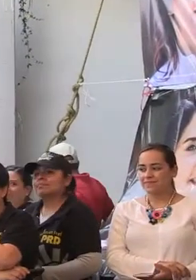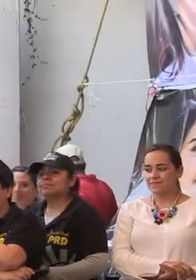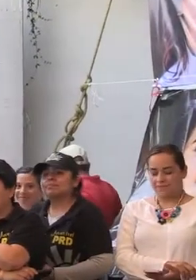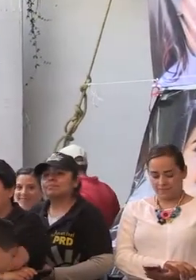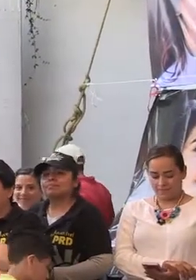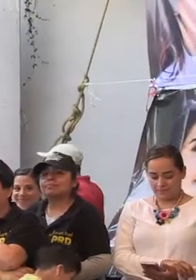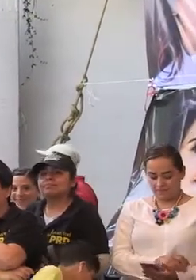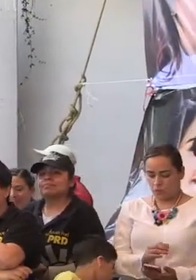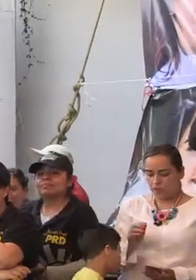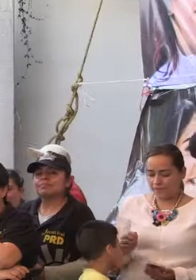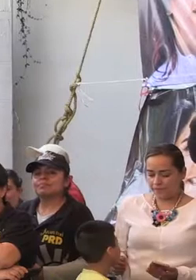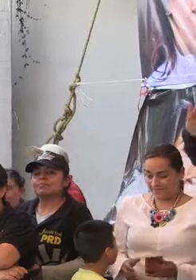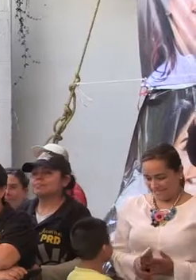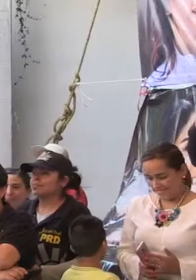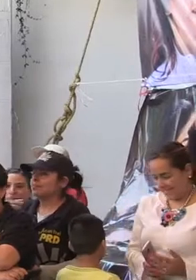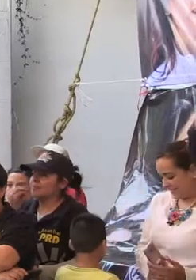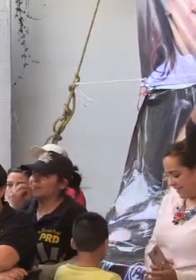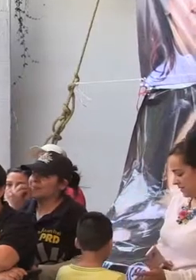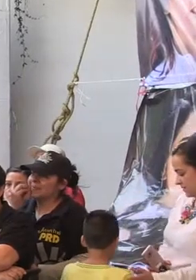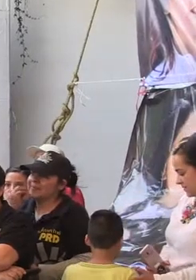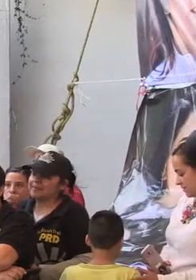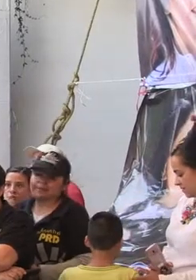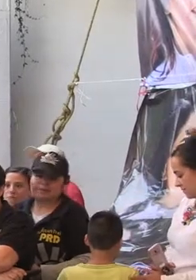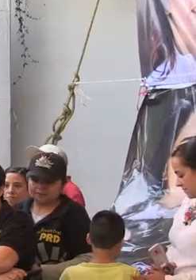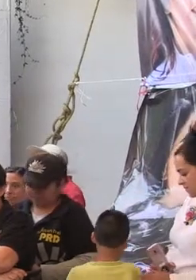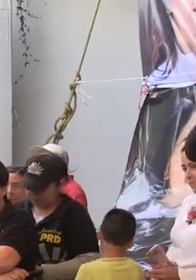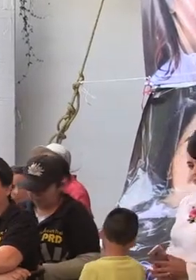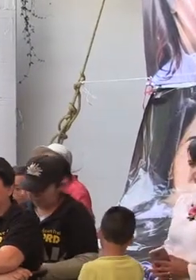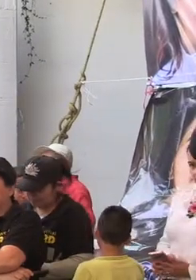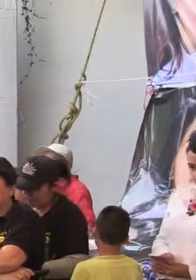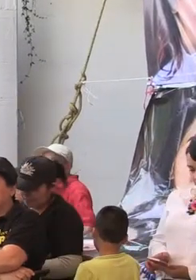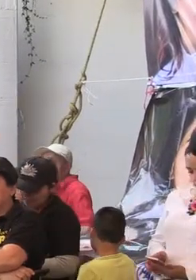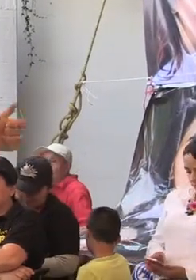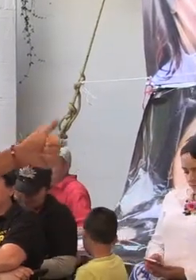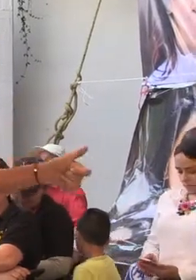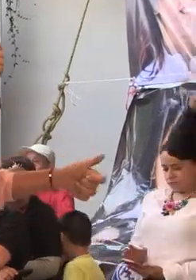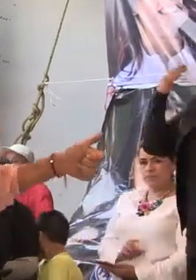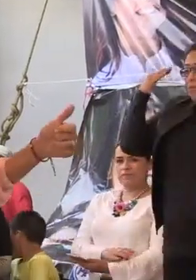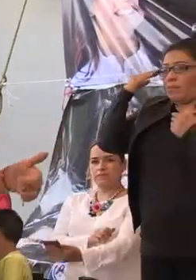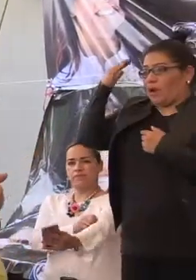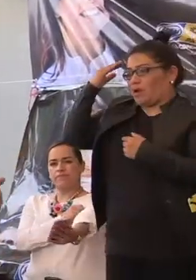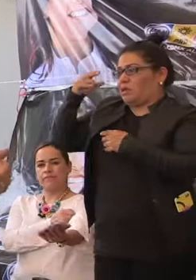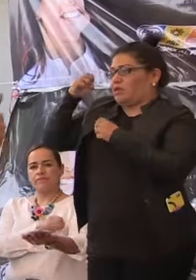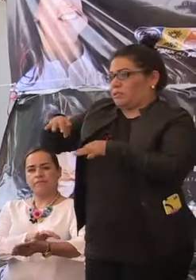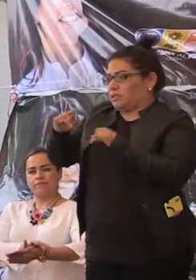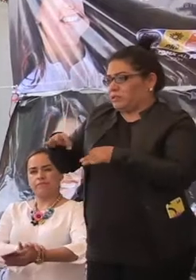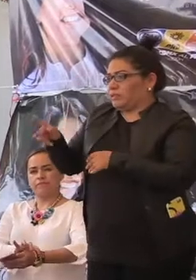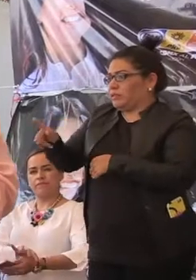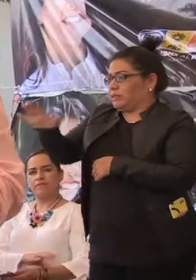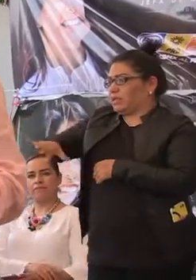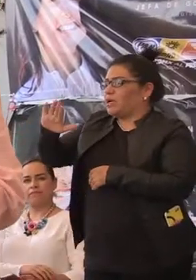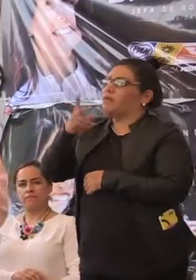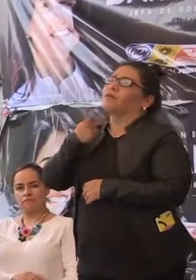no me creí esa historia, me puse a trabajar y terminé la escuela. Soy maestra en administración pública,